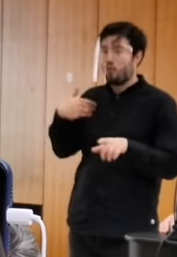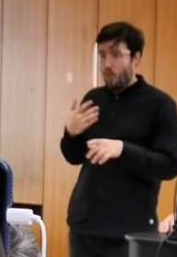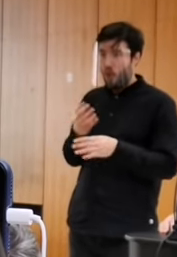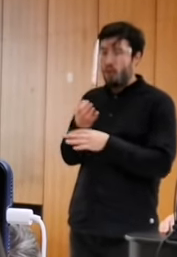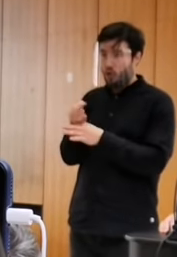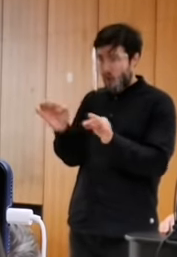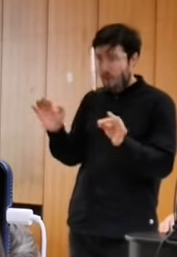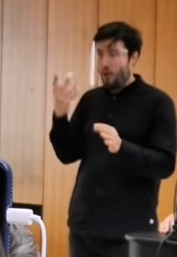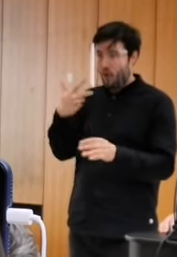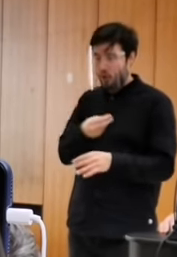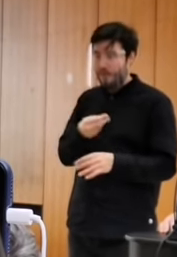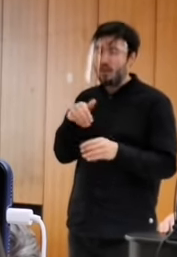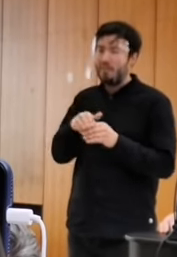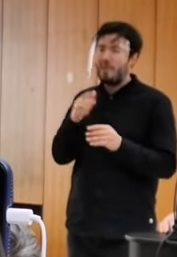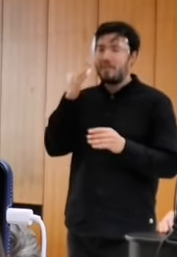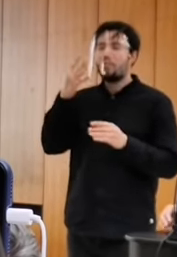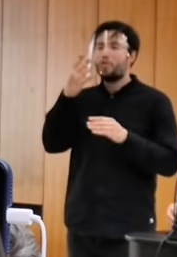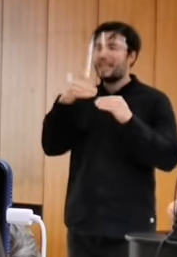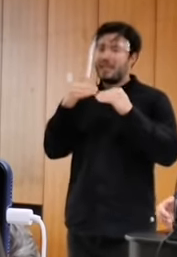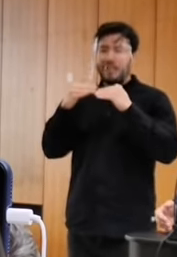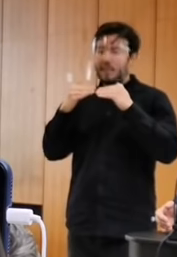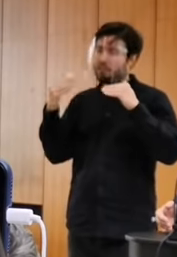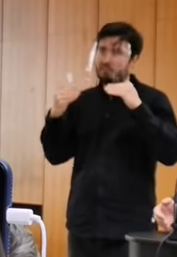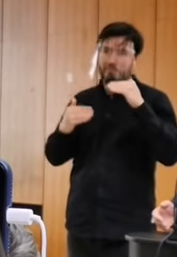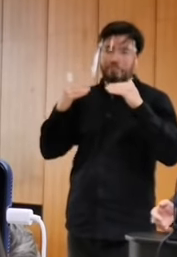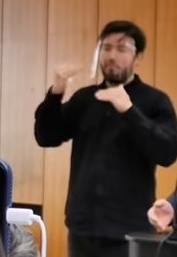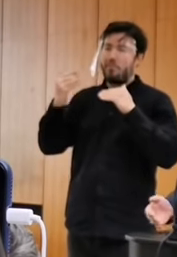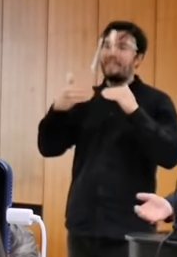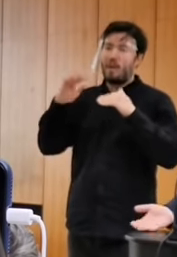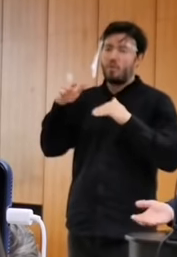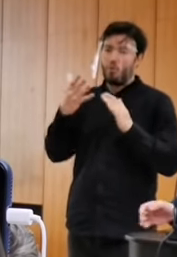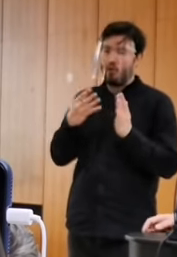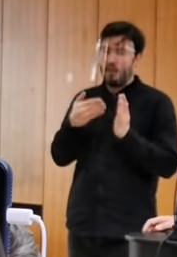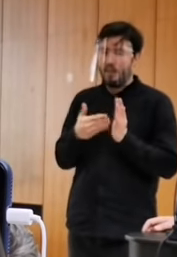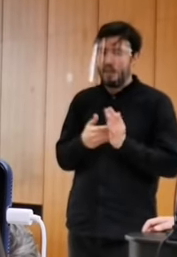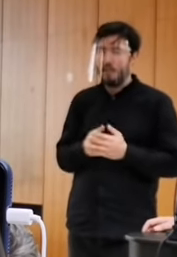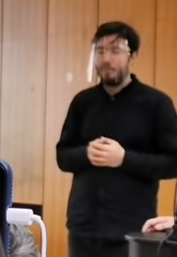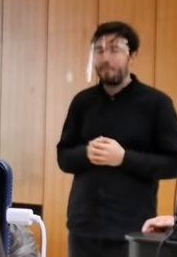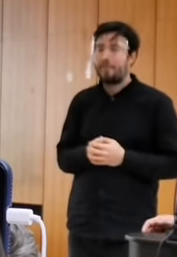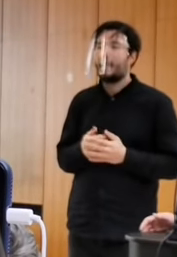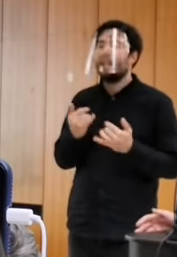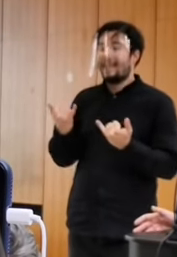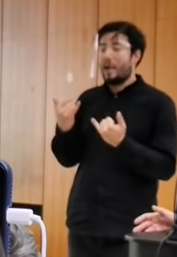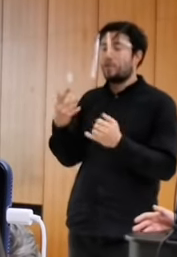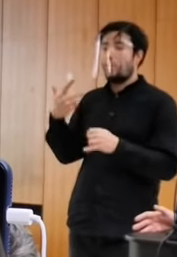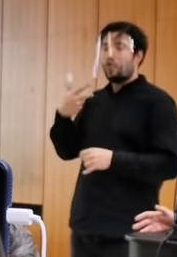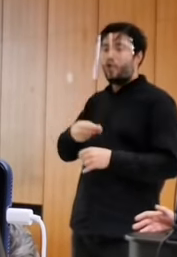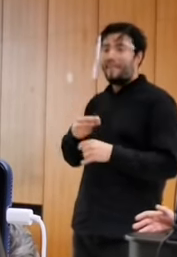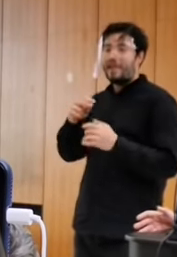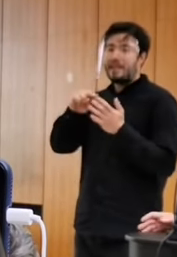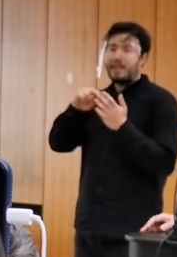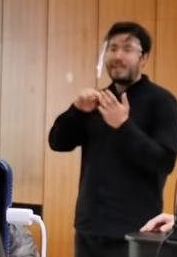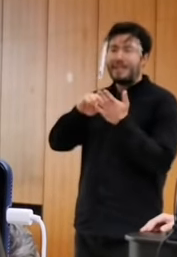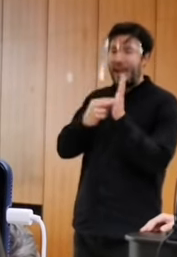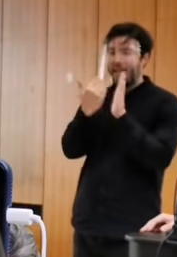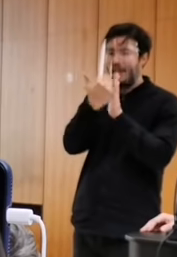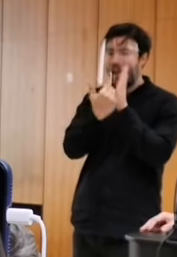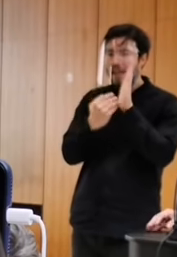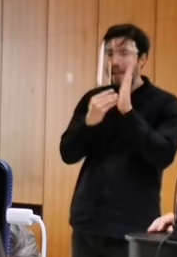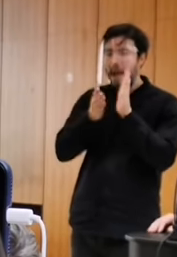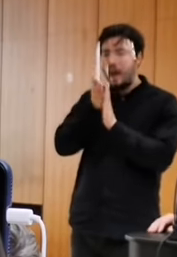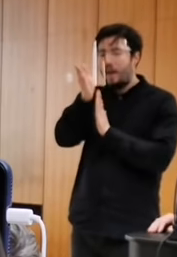sme prekonali aj tých 40 000. A momentálne ale sa zmenila očkovacia stratégia a preto bohužiaľ boli